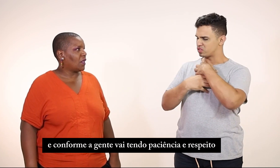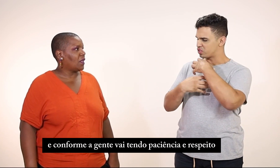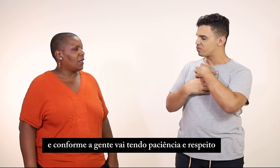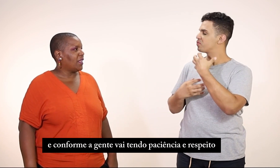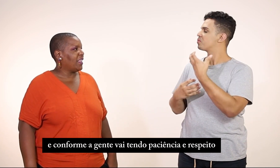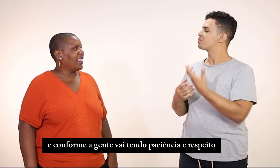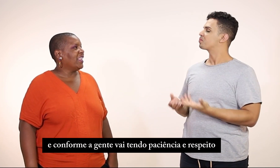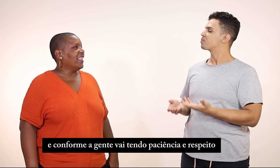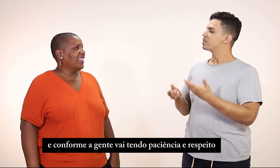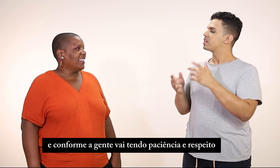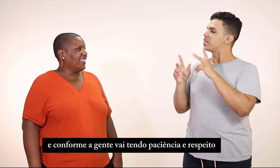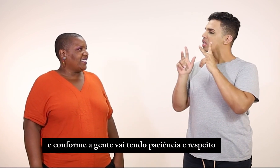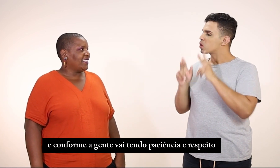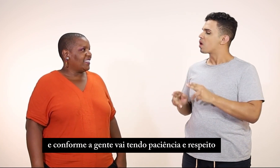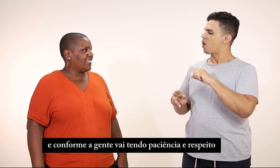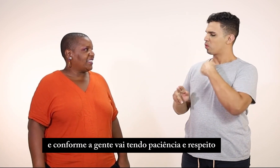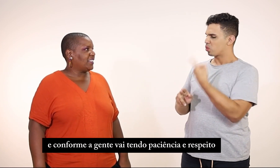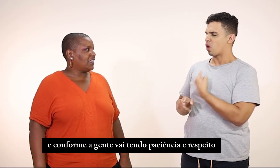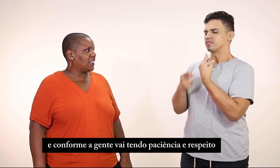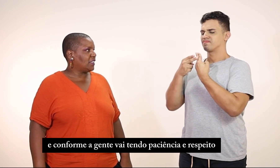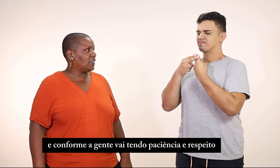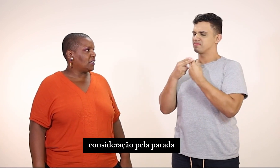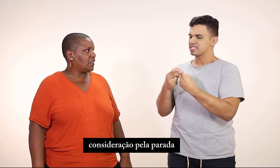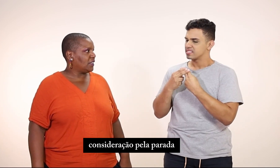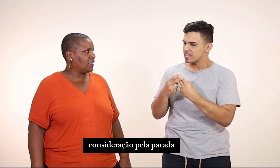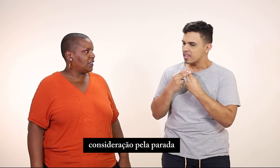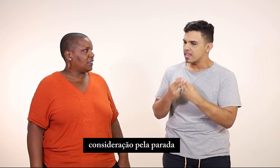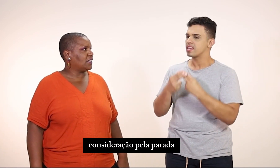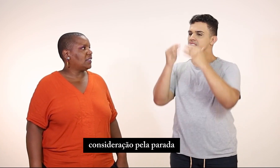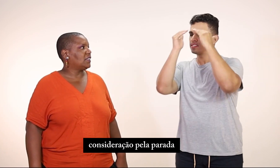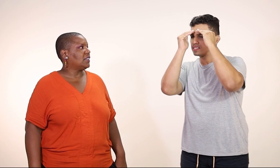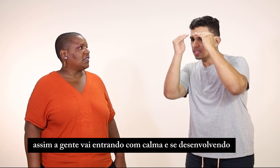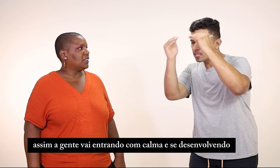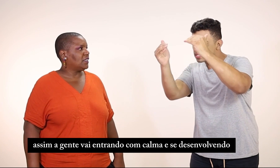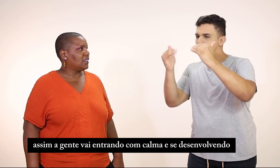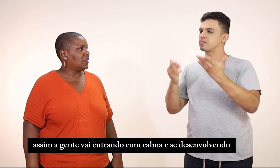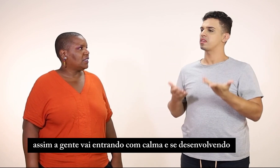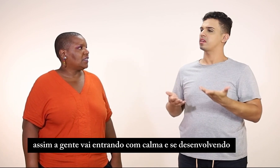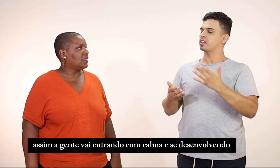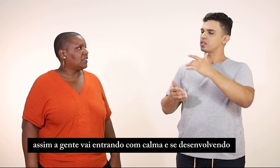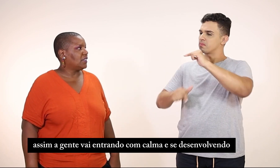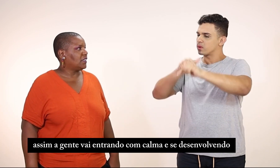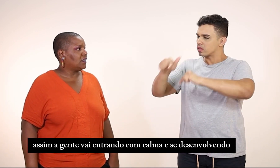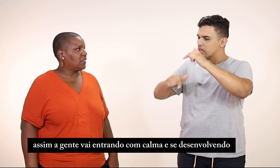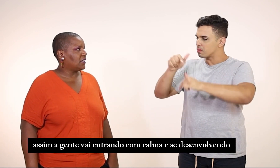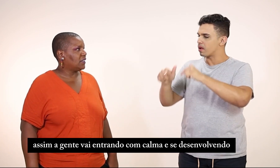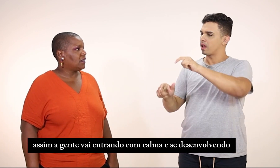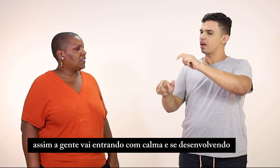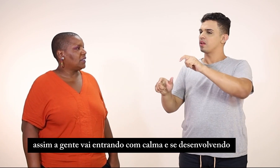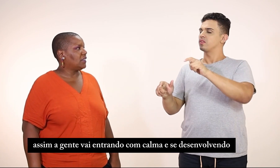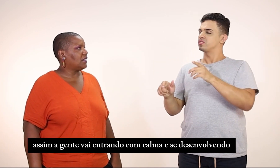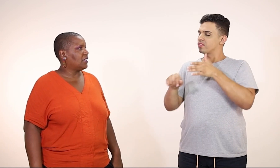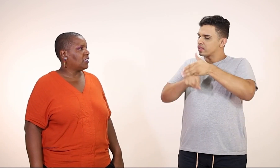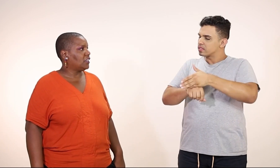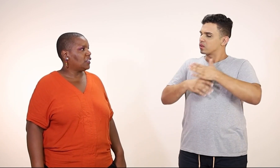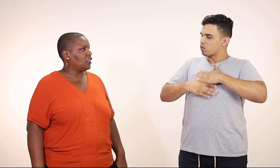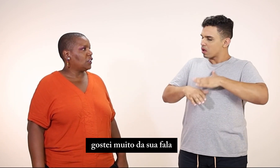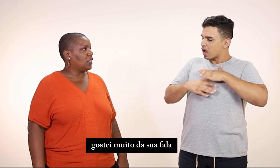tendo paciência e respeito e consideração pela parada, assim, a gente vai entrando com calma e se desenvolvendo. Gostei muito da